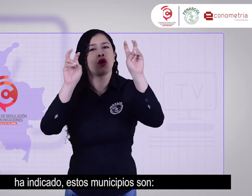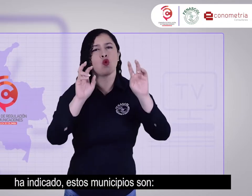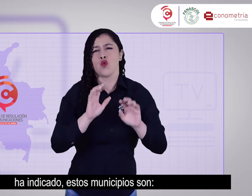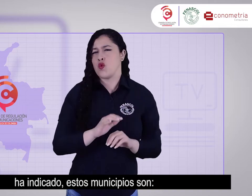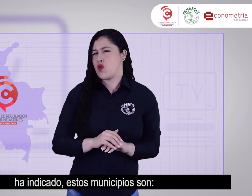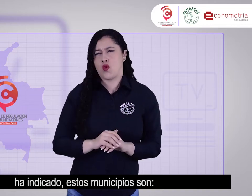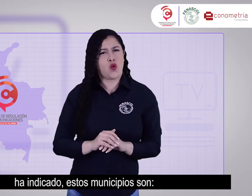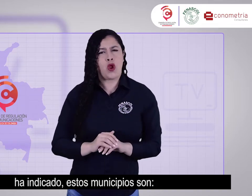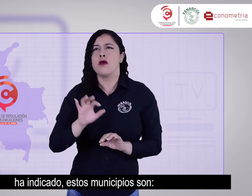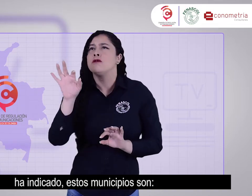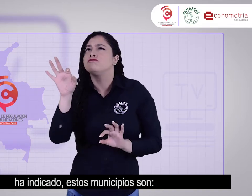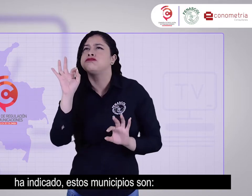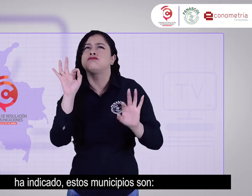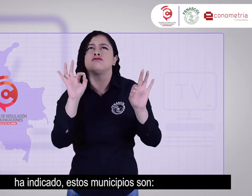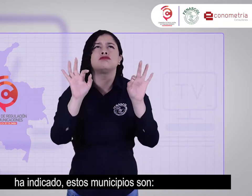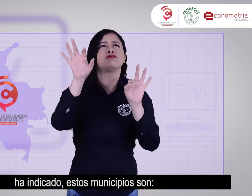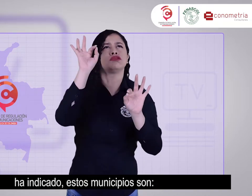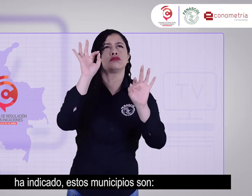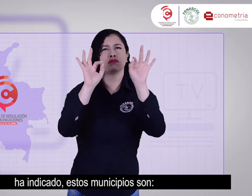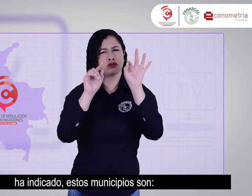indicado. Estos municipios son